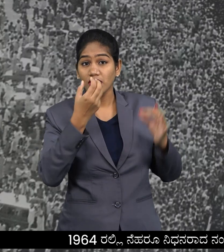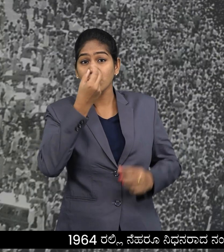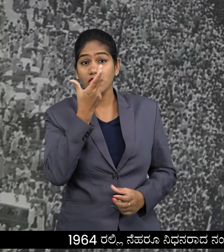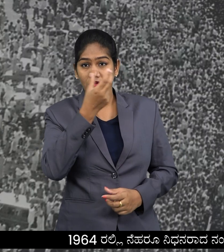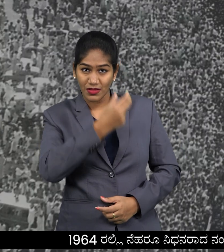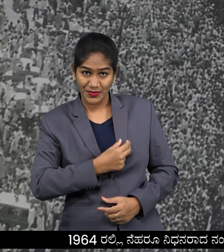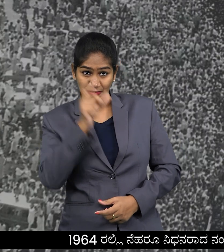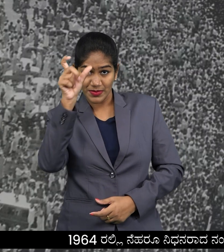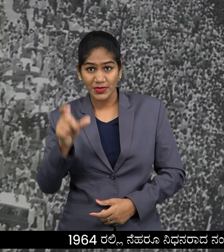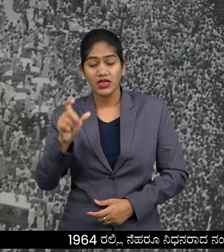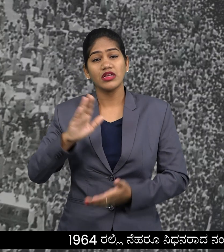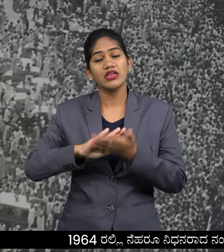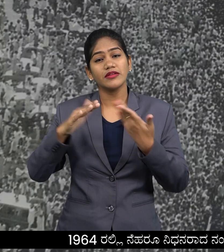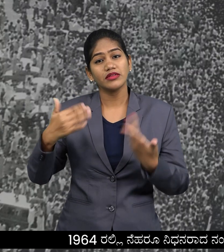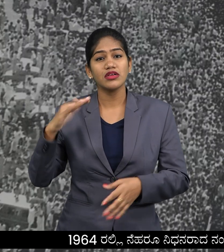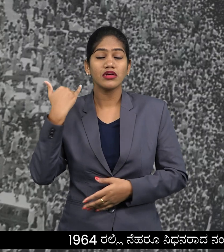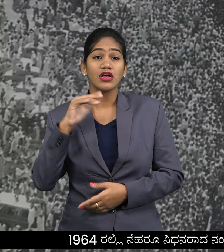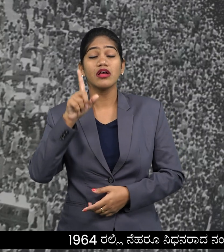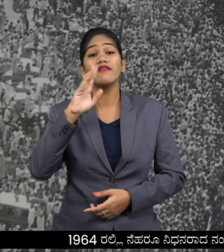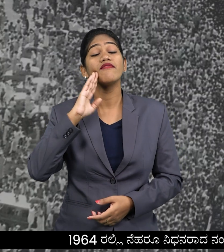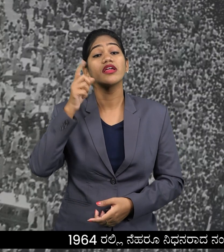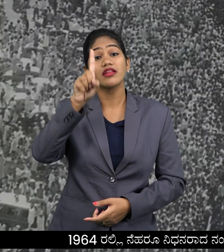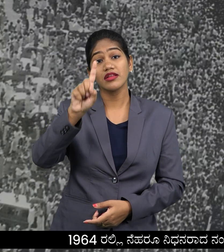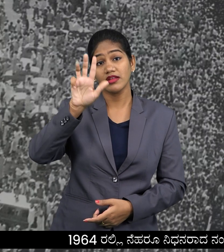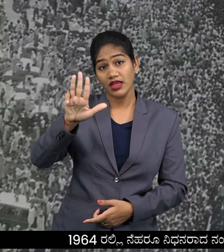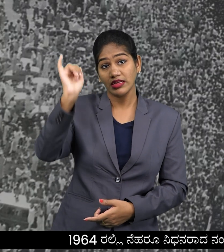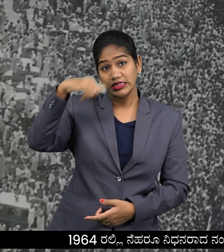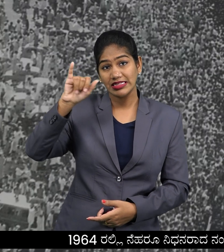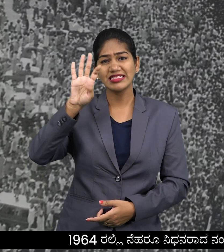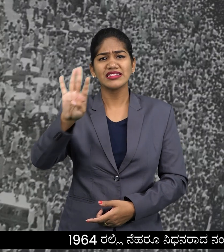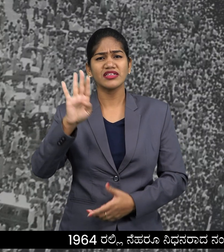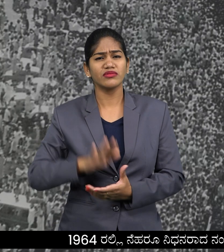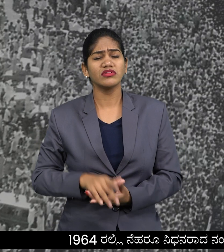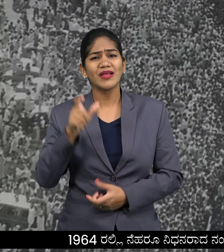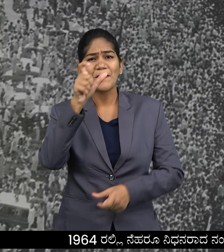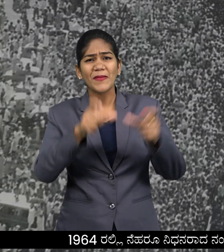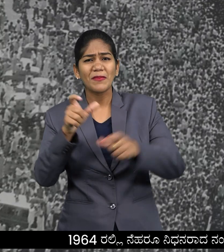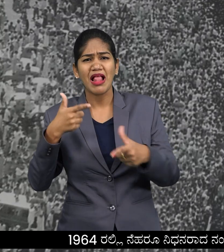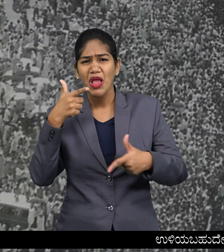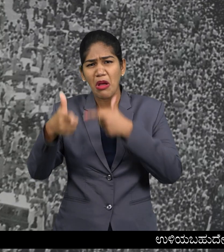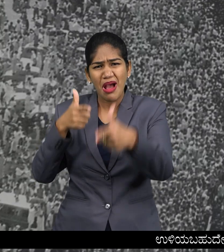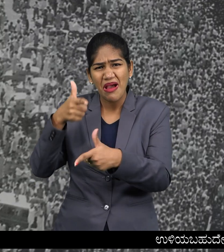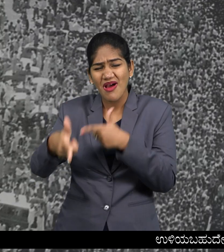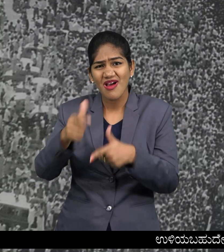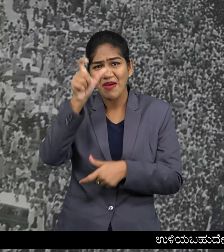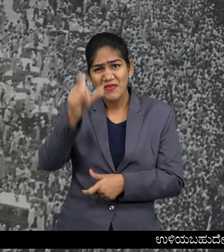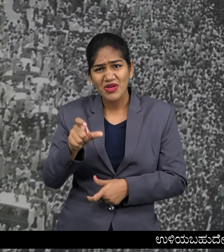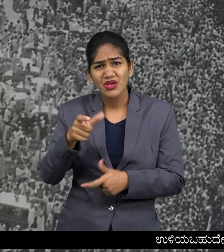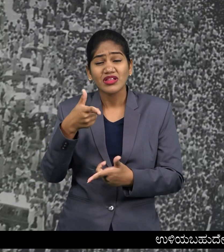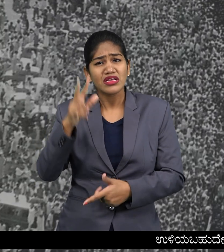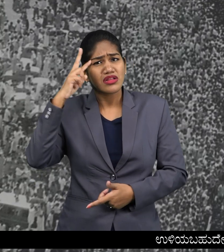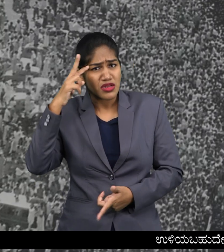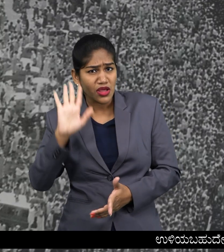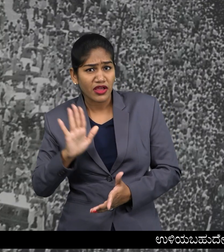1964ರಲ್ಲಿ ನೆಹರು ನಿಧನರಾದಂತೆ ನಂತರ ವಿಮರ್ಶಕರಿಂದ ದೇಶದಲ್ಲಿ ಪ್ರಜಾಪ್ರಭುತ್ವ ಉಳಿಯಬಹುದೇ